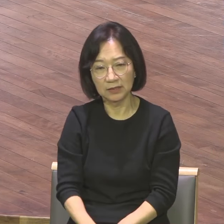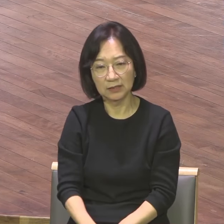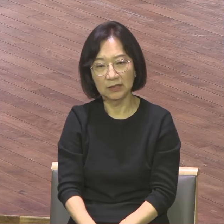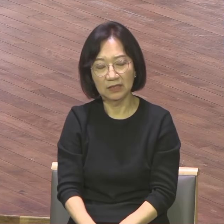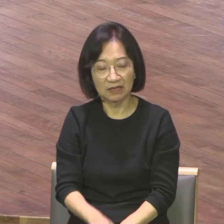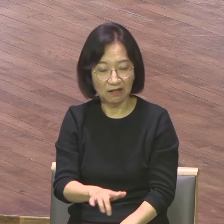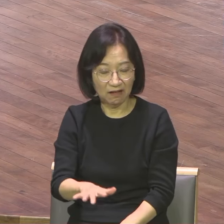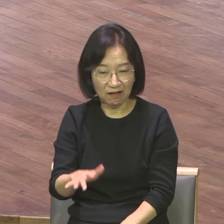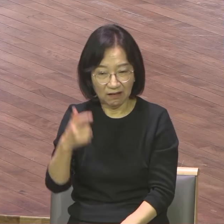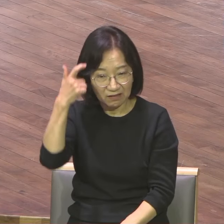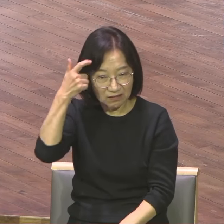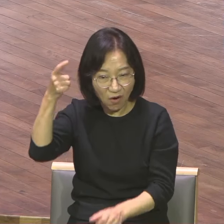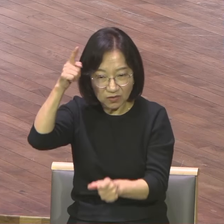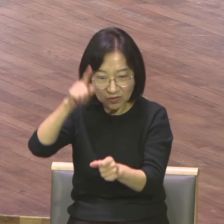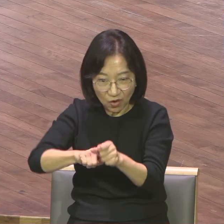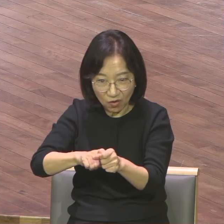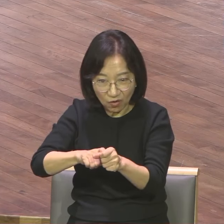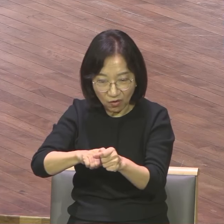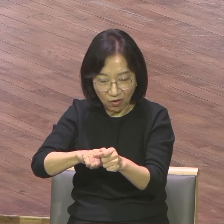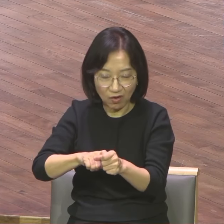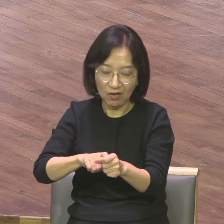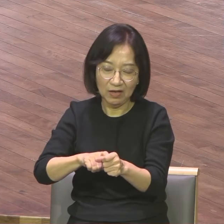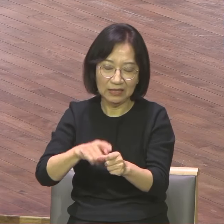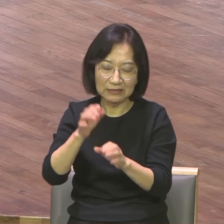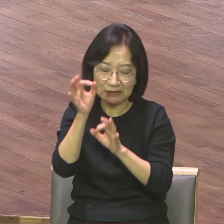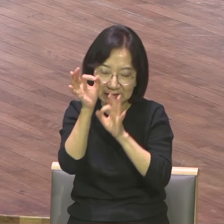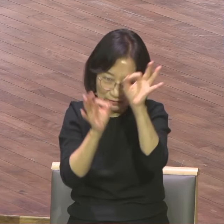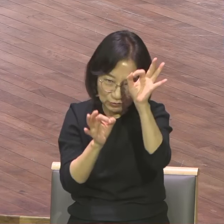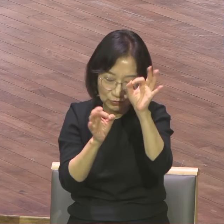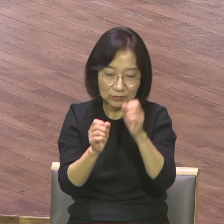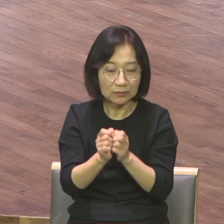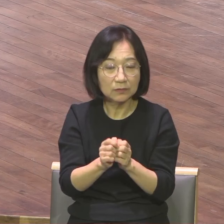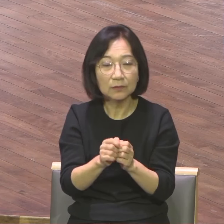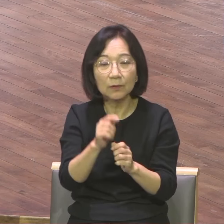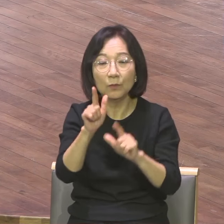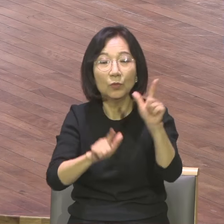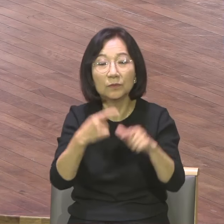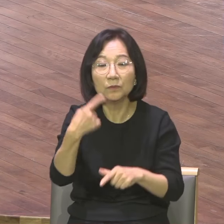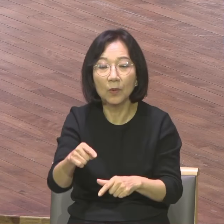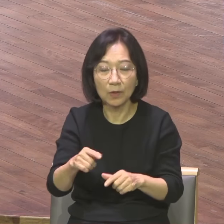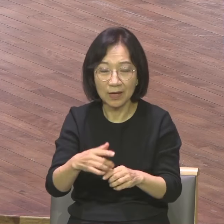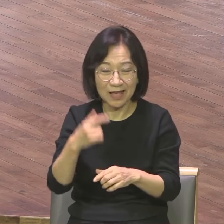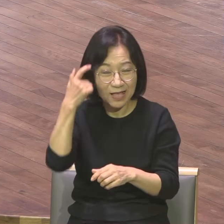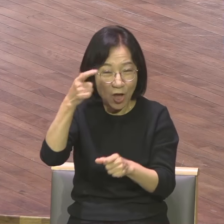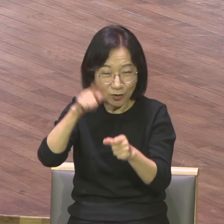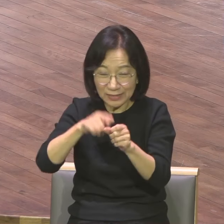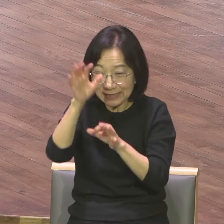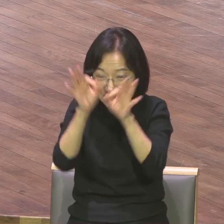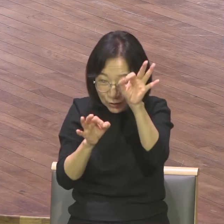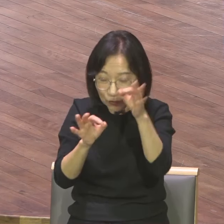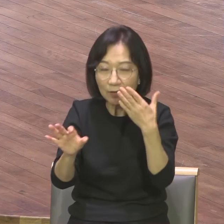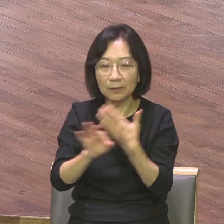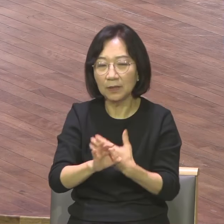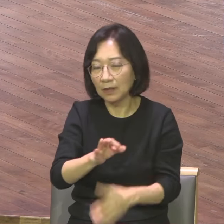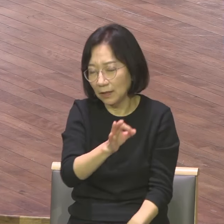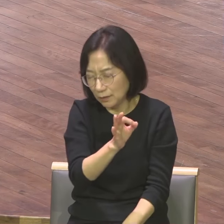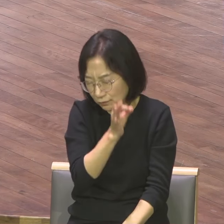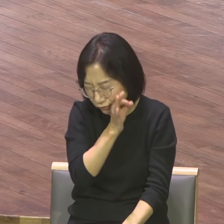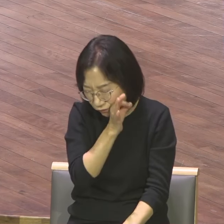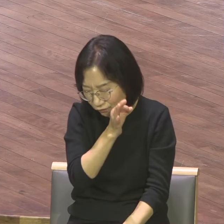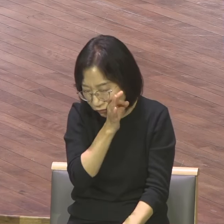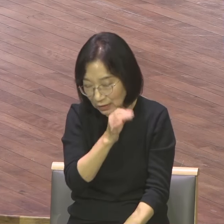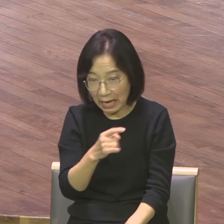이렇게 영적 우선순위가 잘못된 삶의 결과는 뻔합니다. 수치와 수욕의 삶을 살게 될